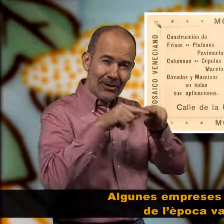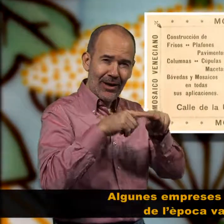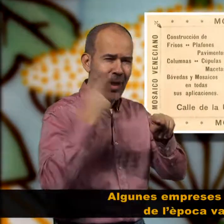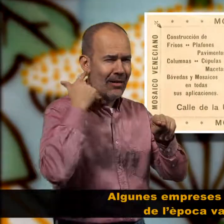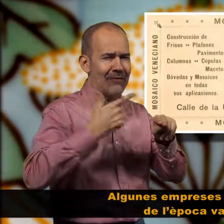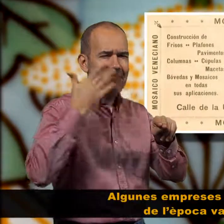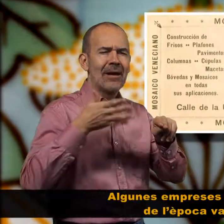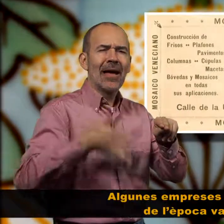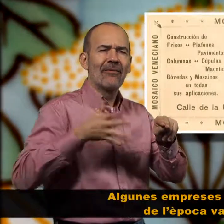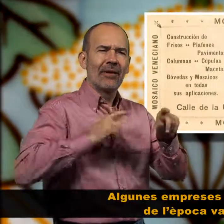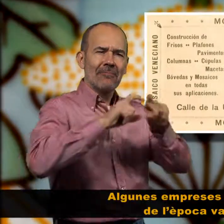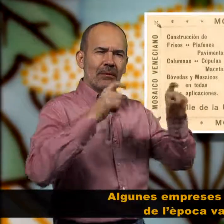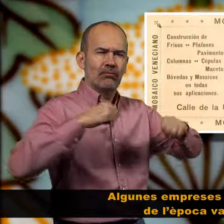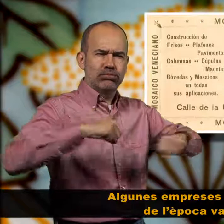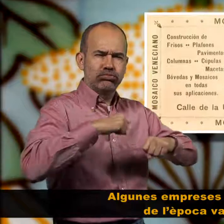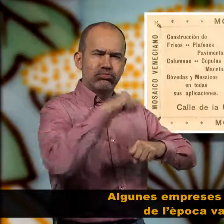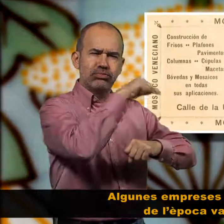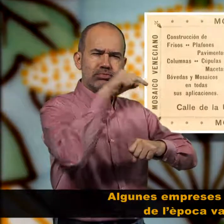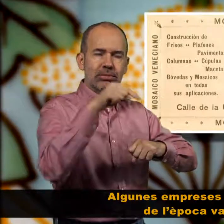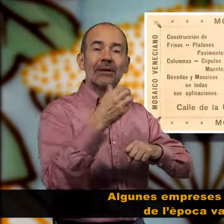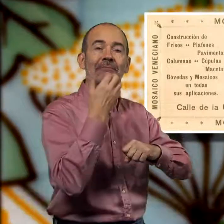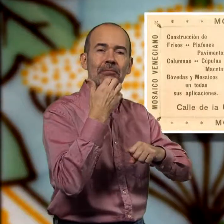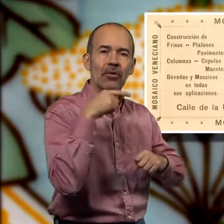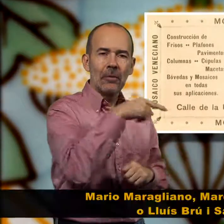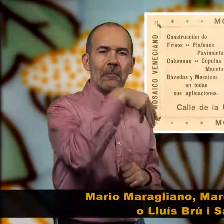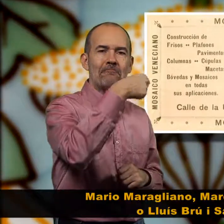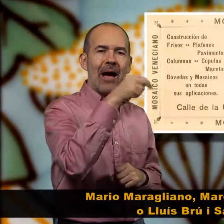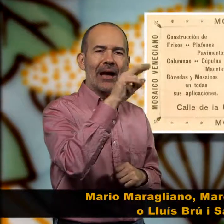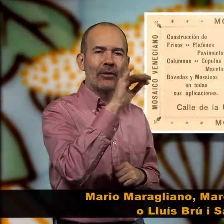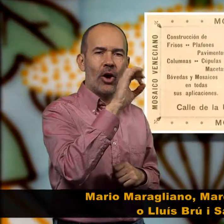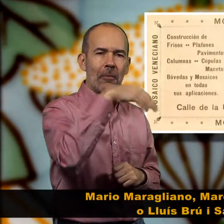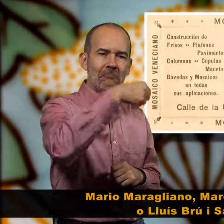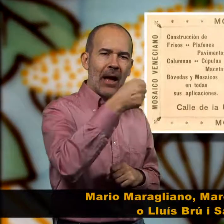Algunes empreses de mosaics de l'època van ser Mario